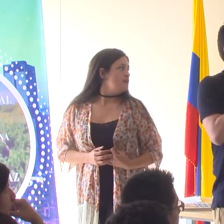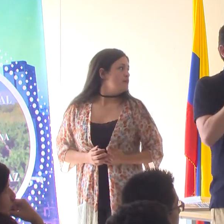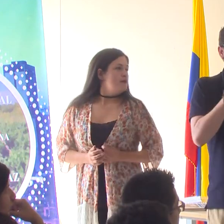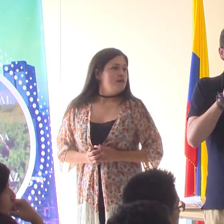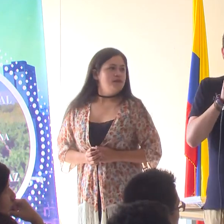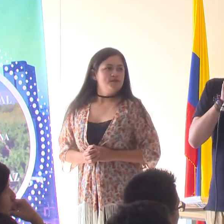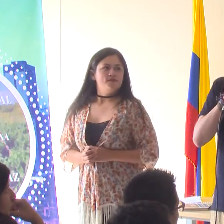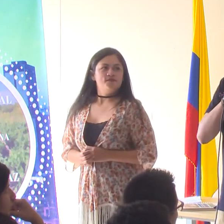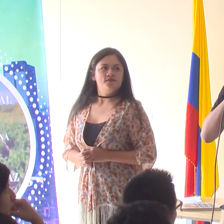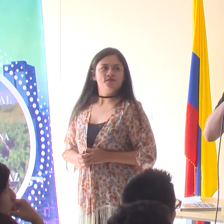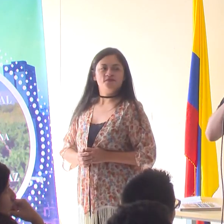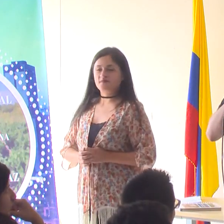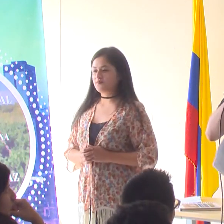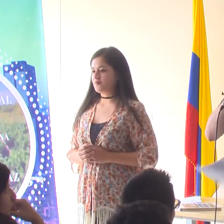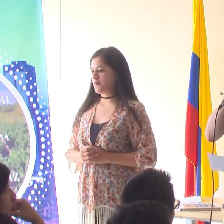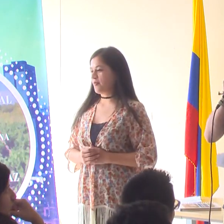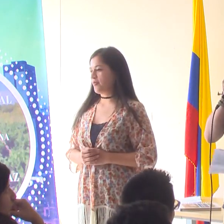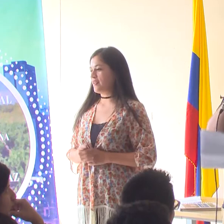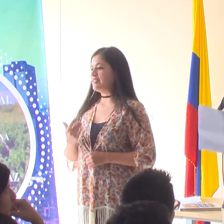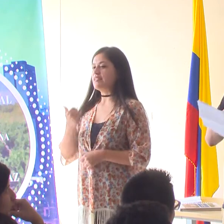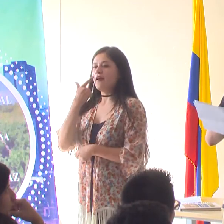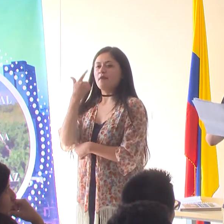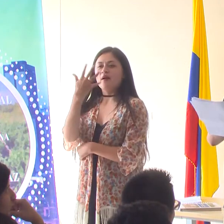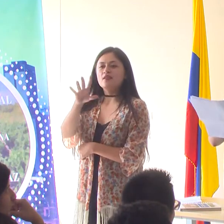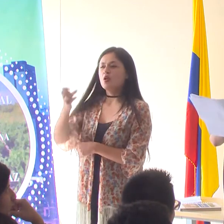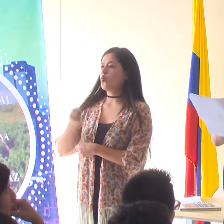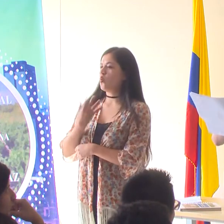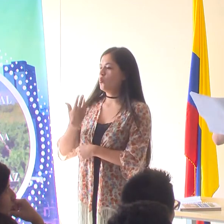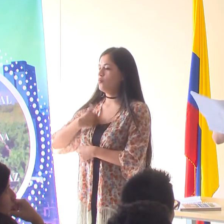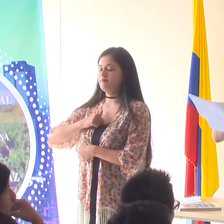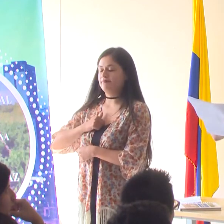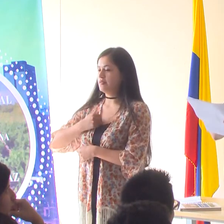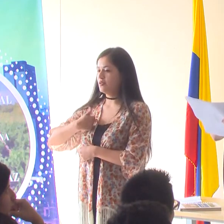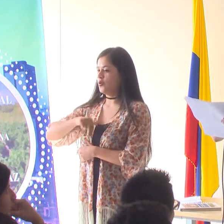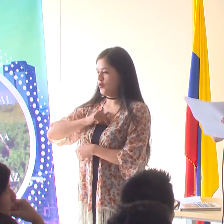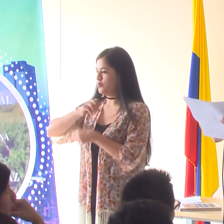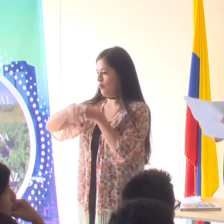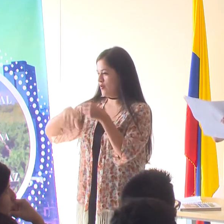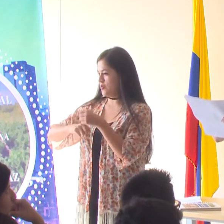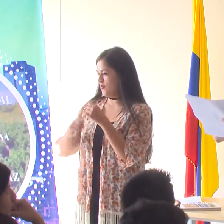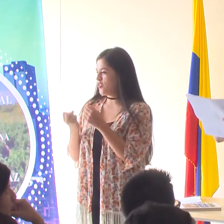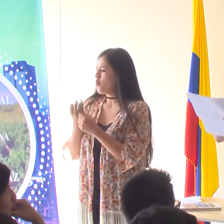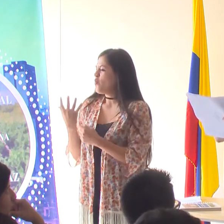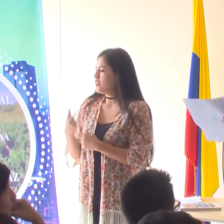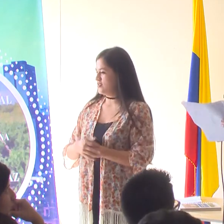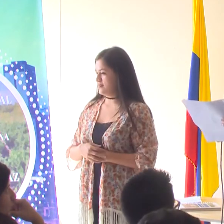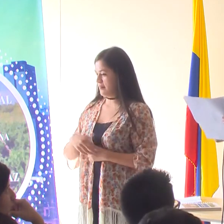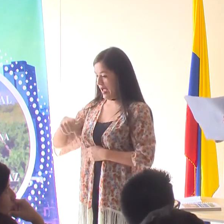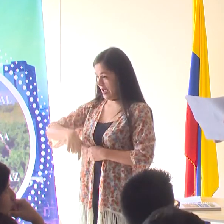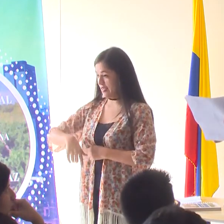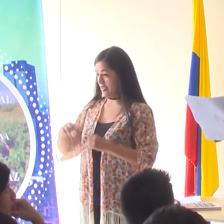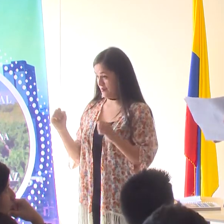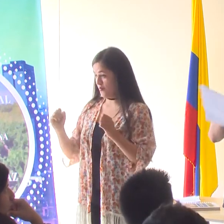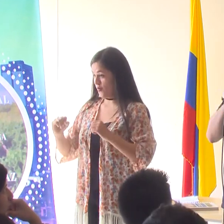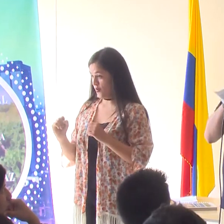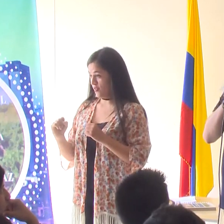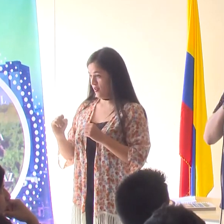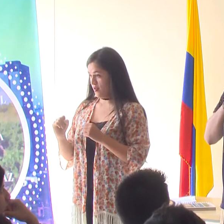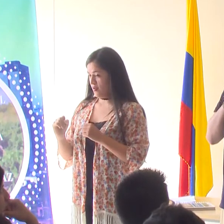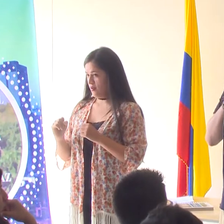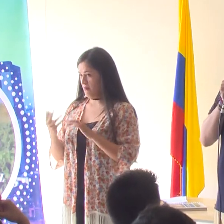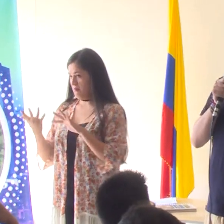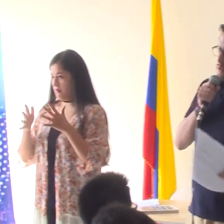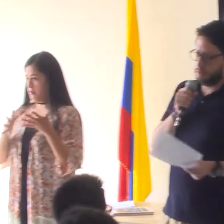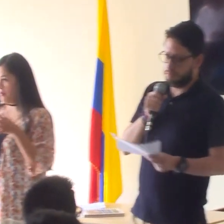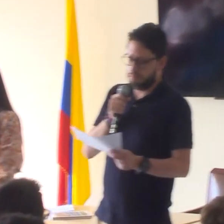bueno comencemos por a ver cuántos somos y todo eso bogotá la suma de todos los riesgos más